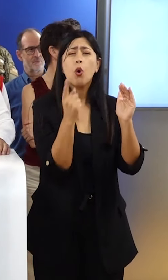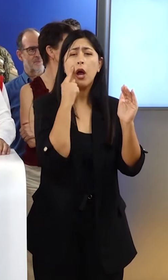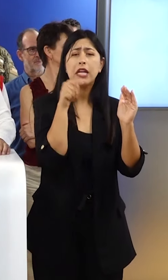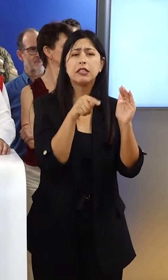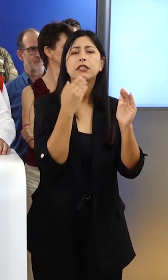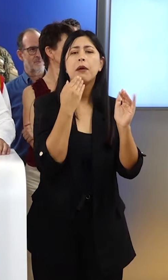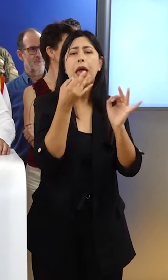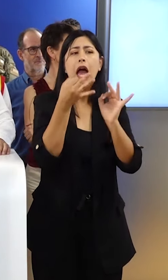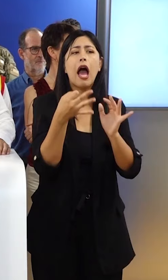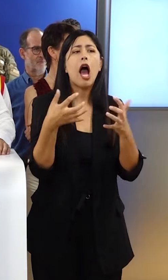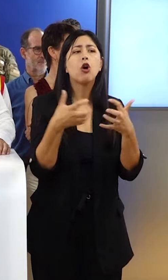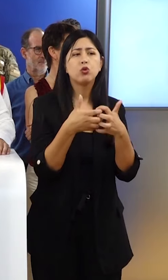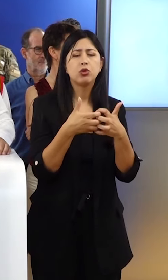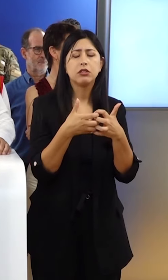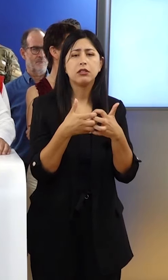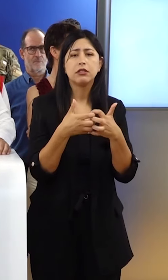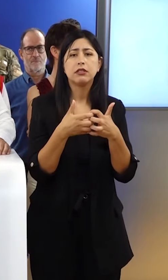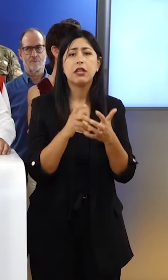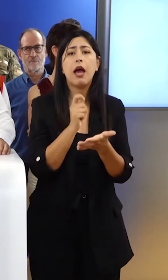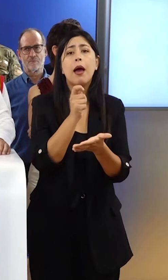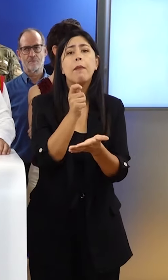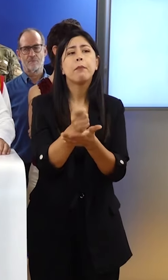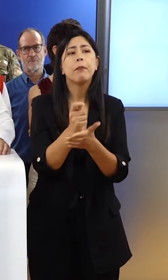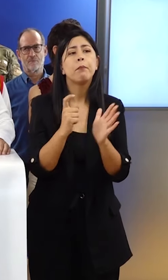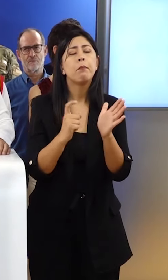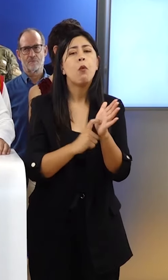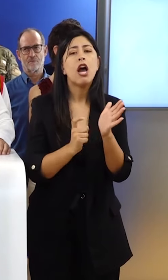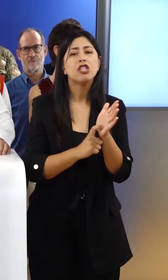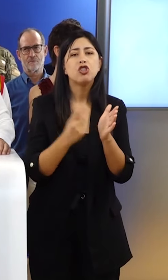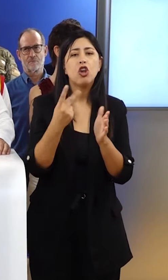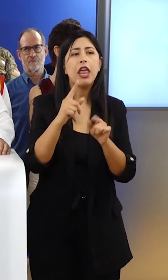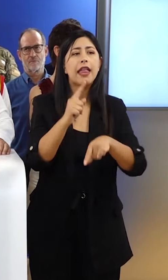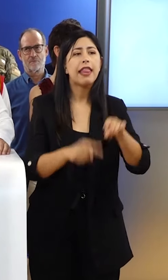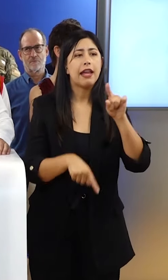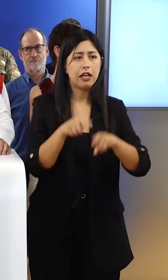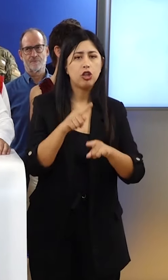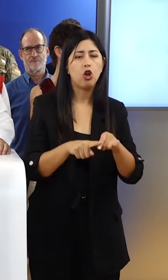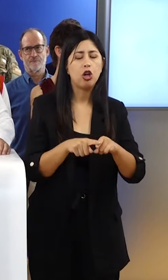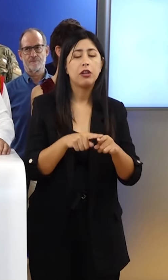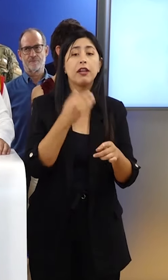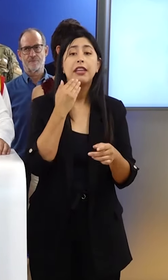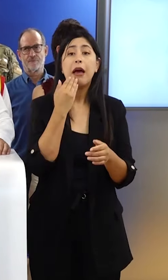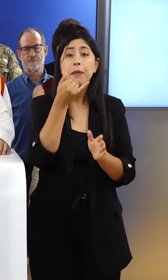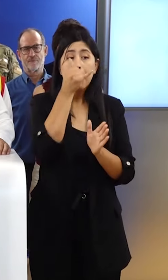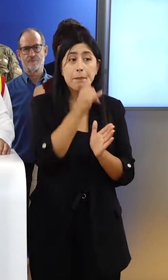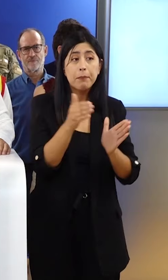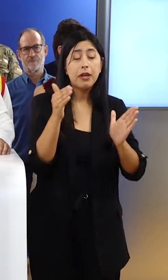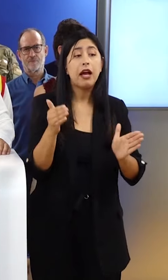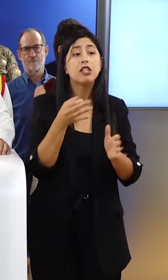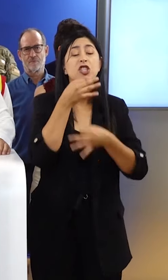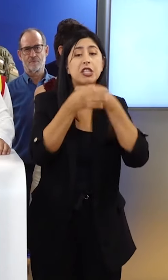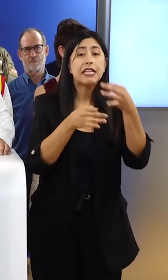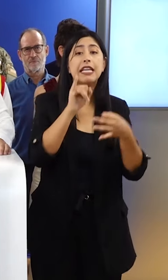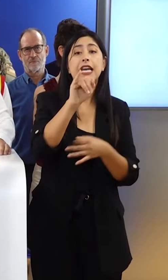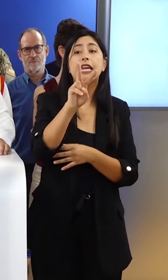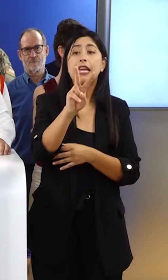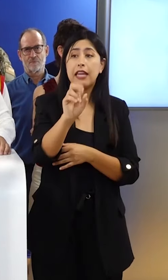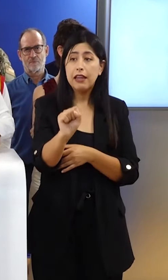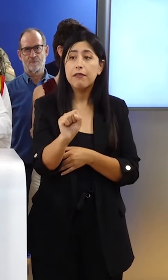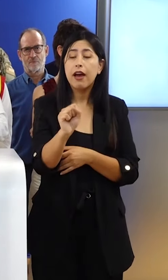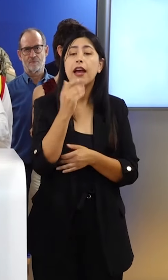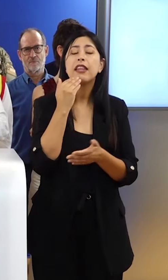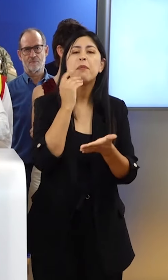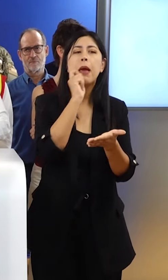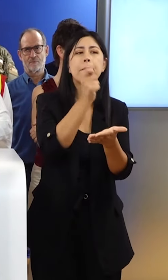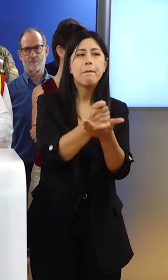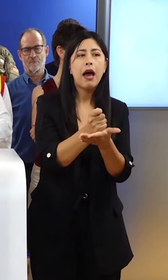de de el impuesto territorial eh Hay ampliaciones de plazo para declarar IVA y